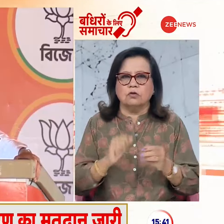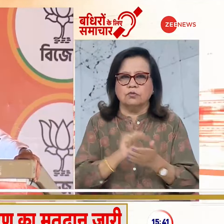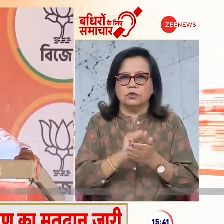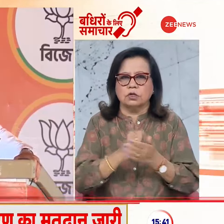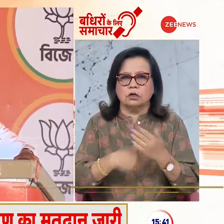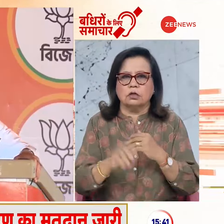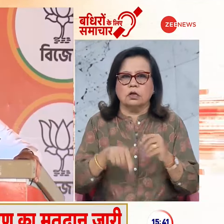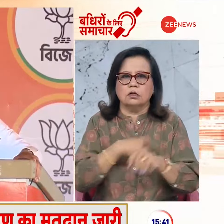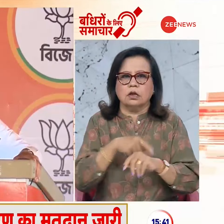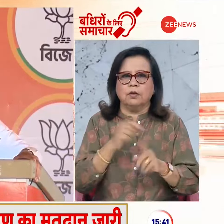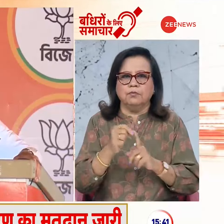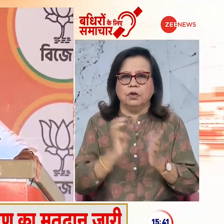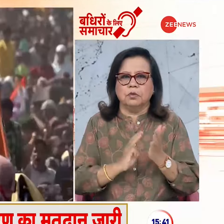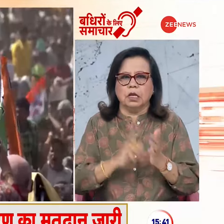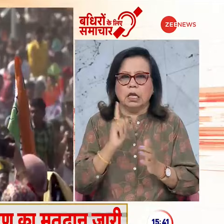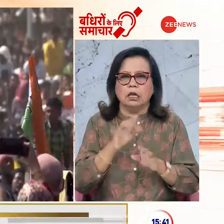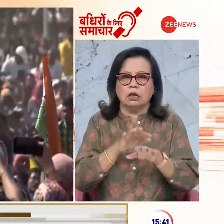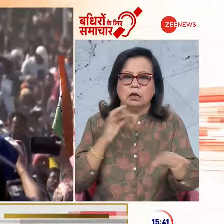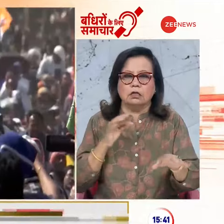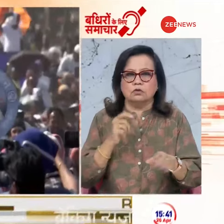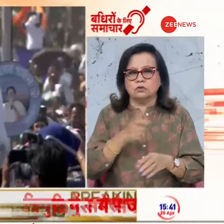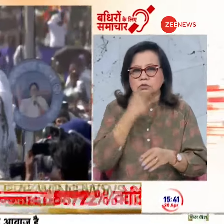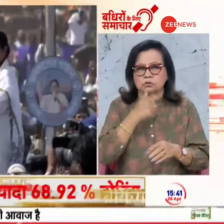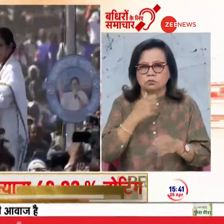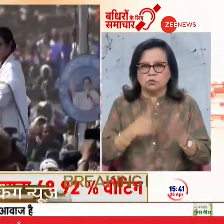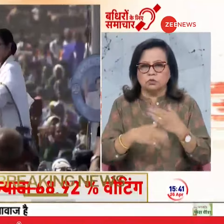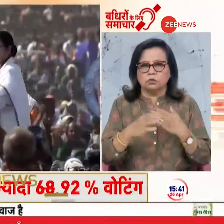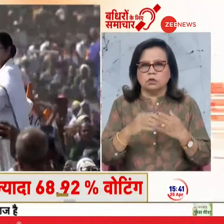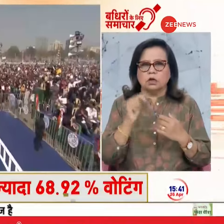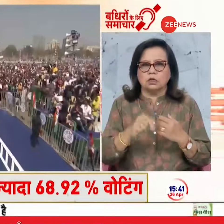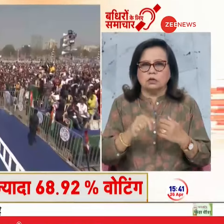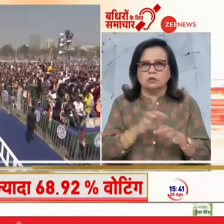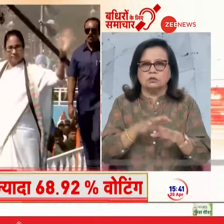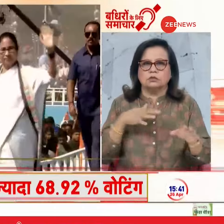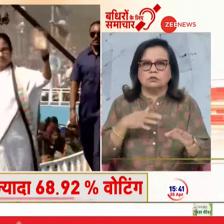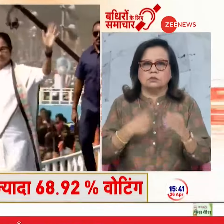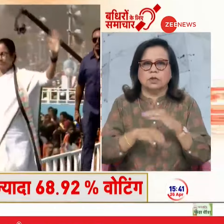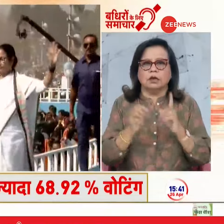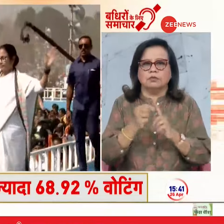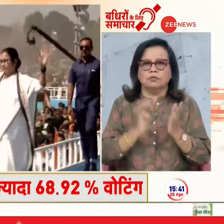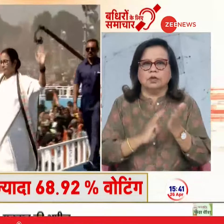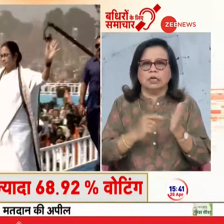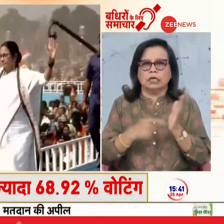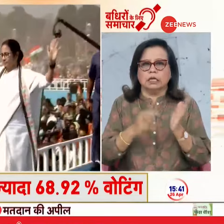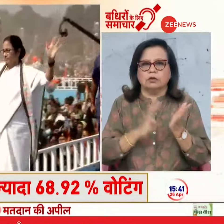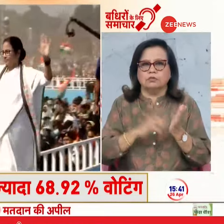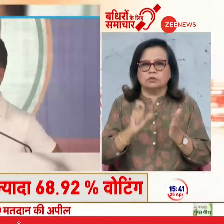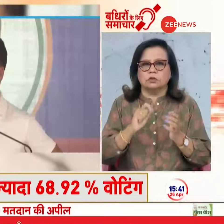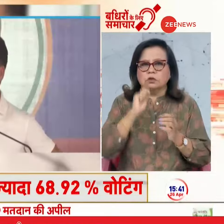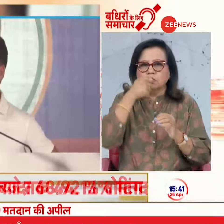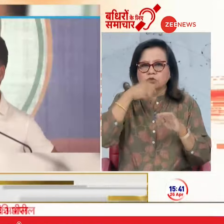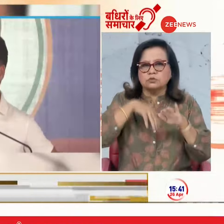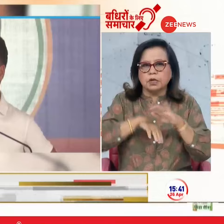किया। इस दौरान पीएम ने एक रैली को भी संबोधित किया। रैली में पीएम ने टीएमसी